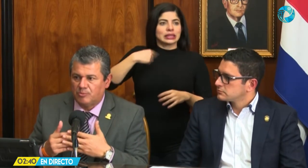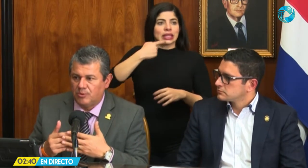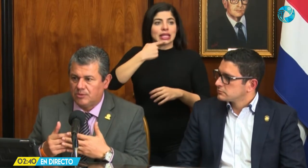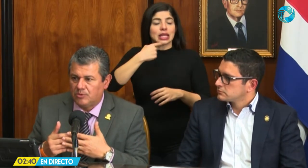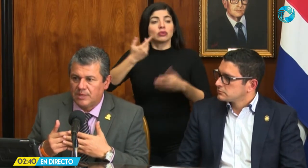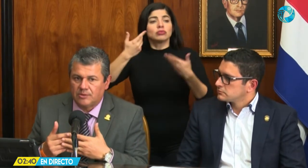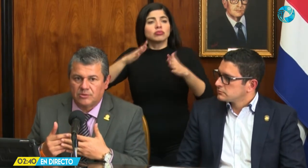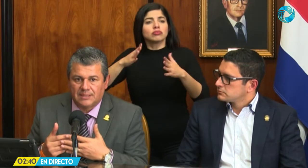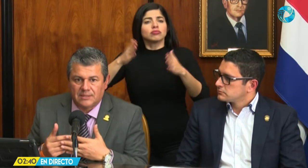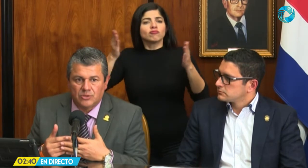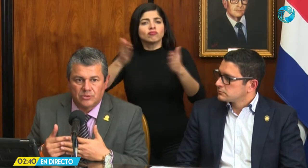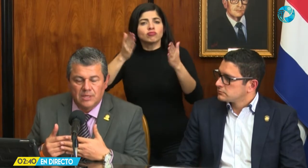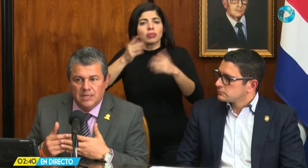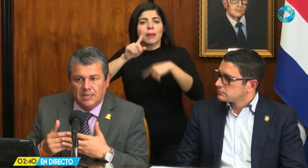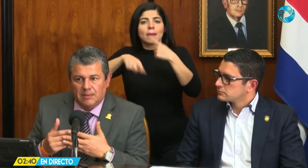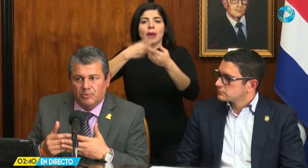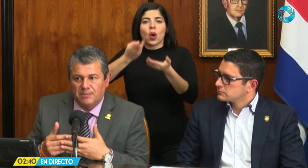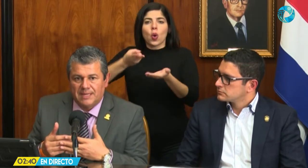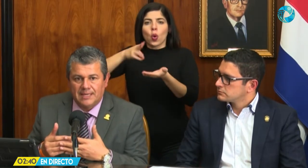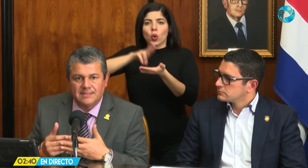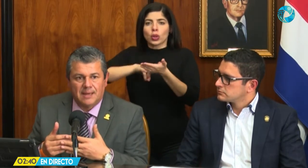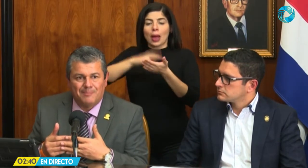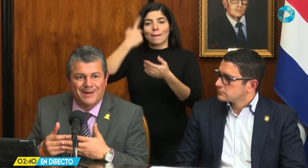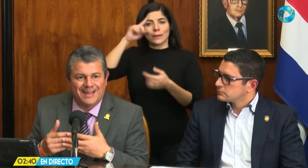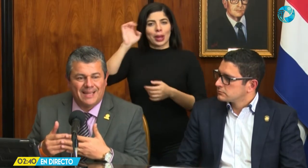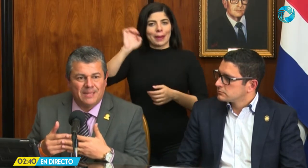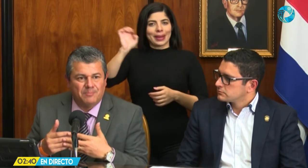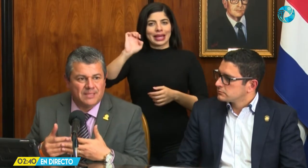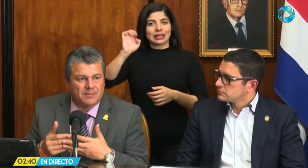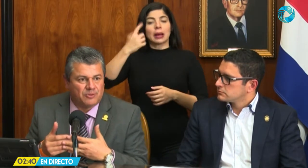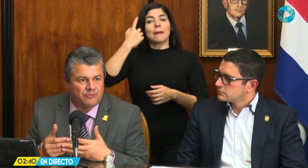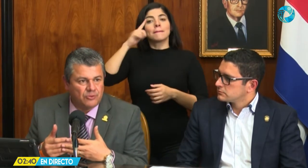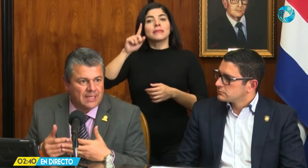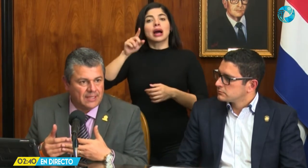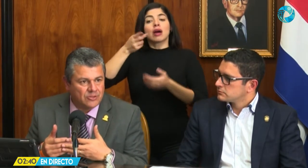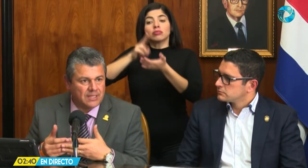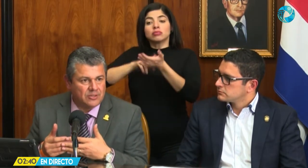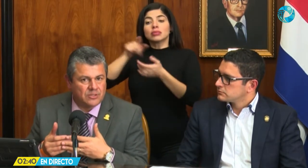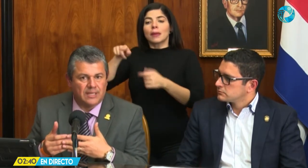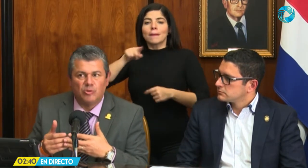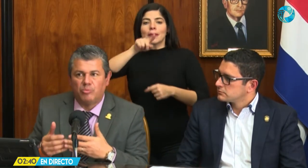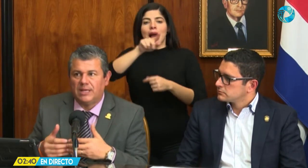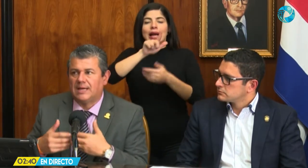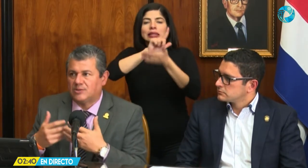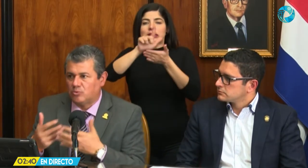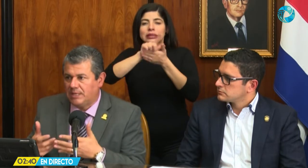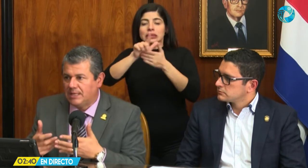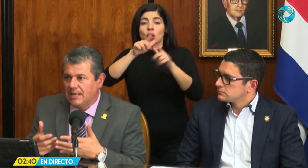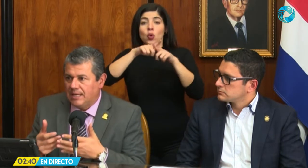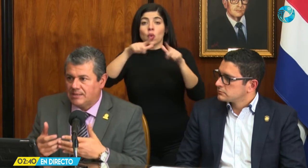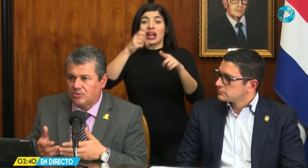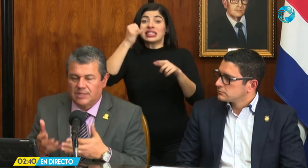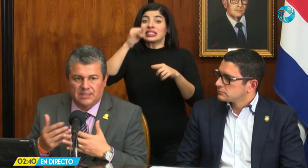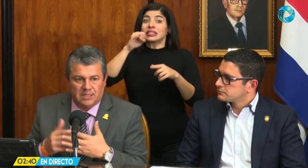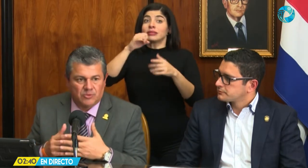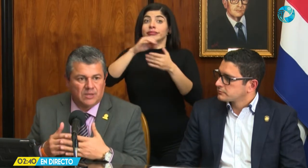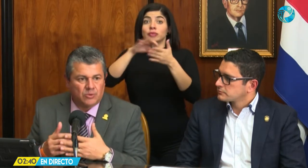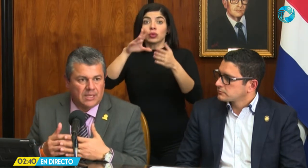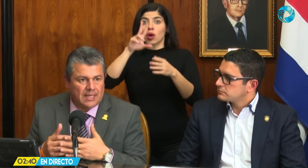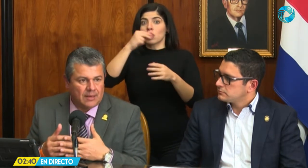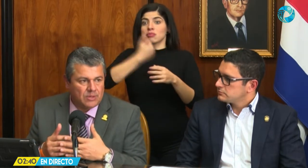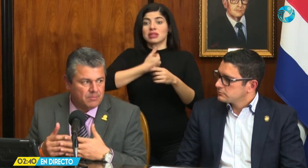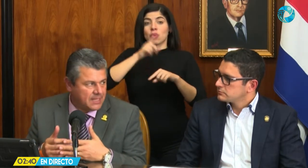hemos promovido una contratación por emergencia para la limpieza profunda de los centros que no puedan asumir esto. Ya